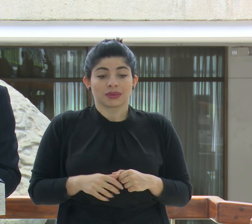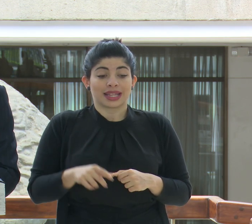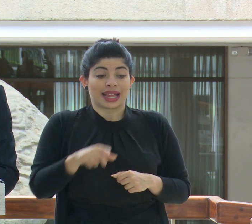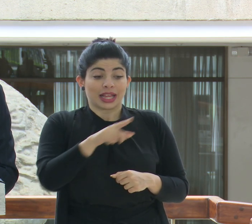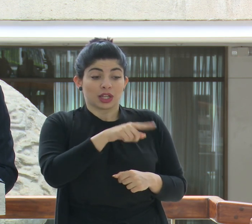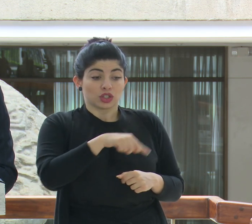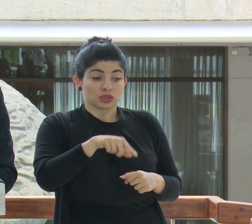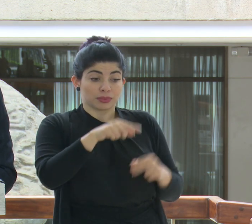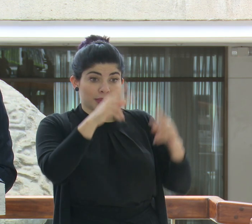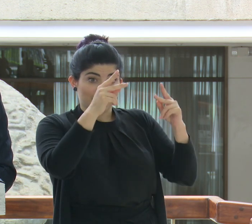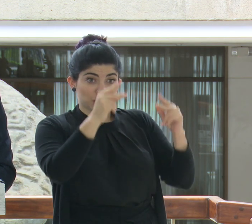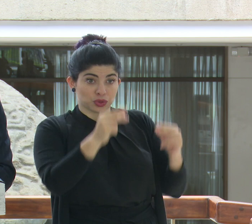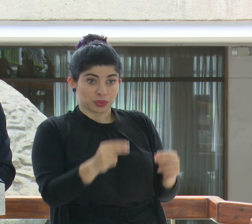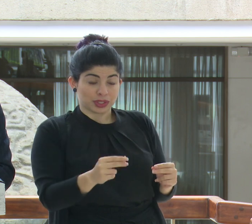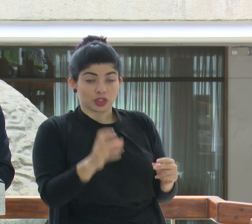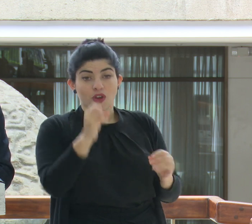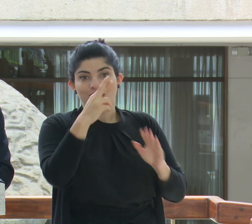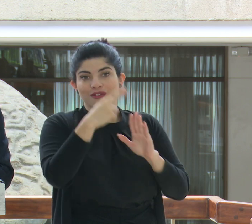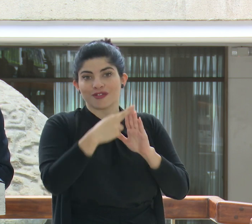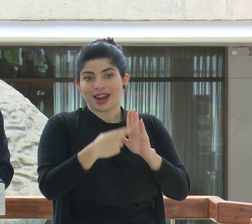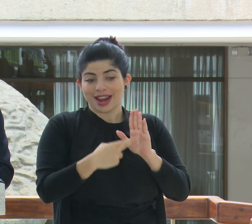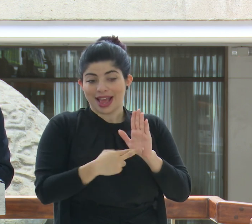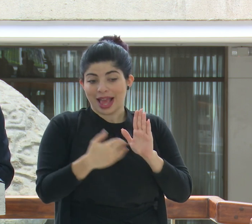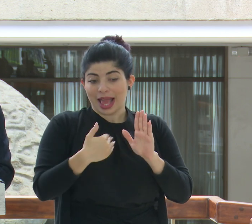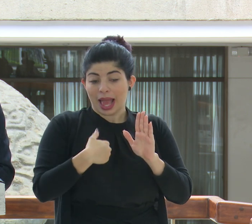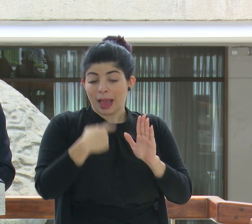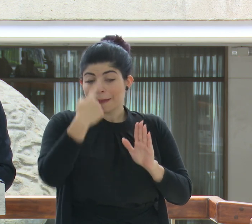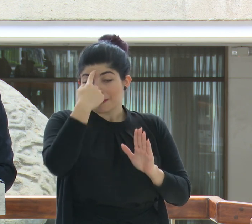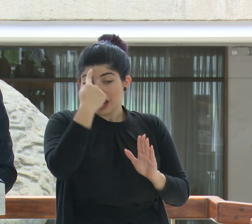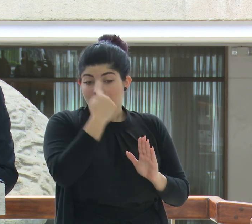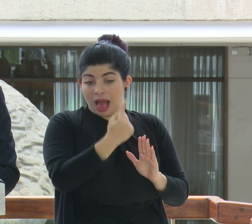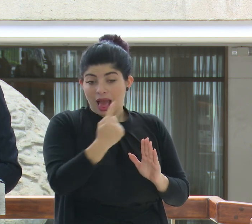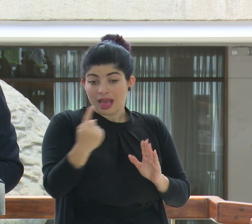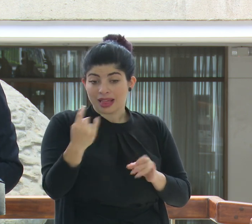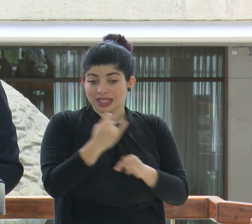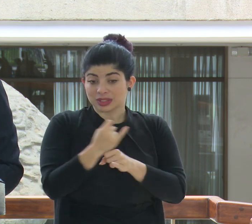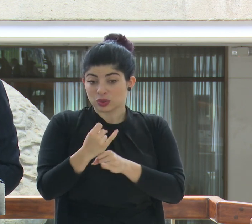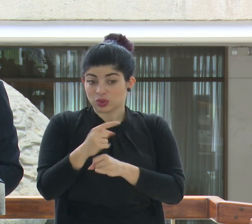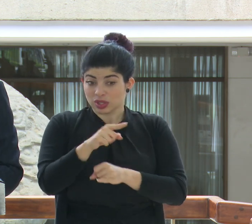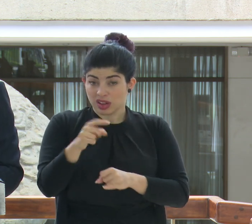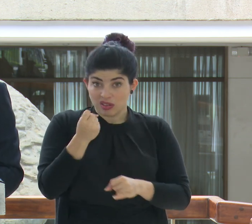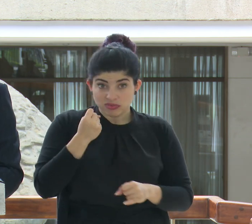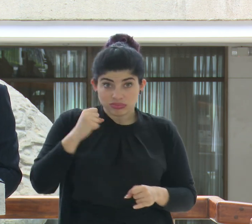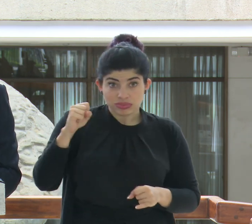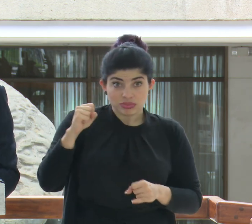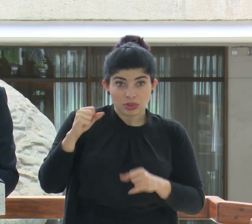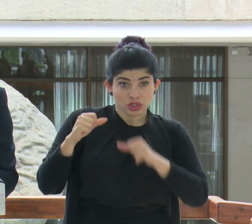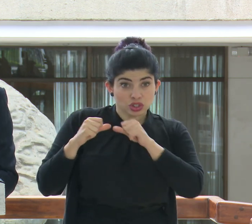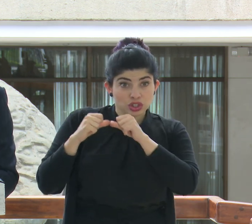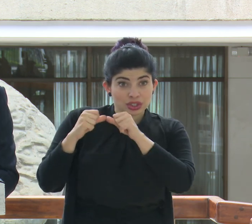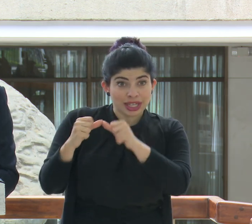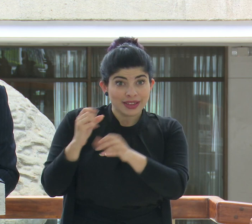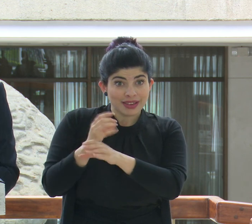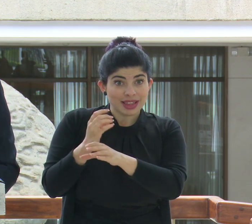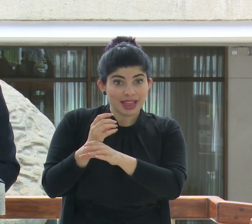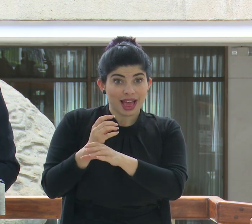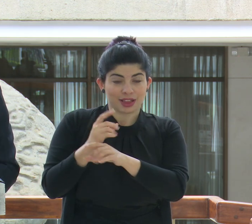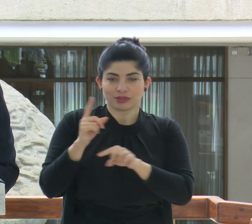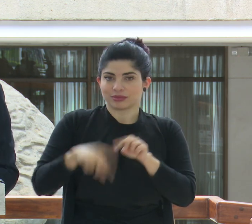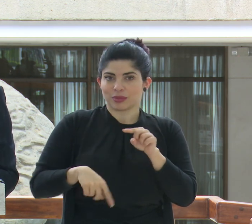esos presupuestos o las reglas que tengamos para esas instituciones no respeten la sostenibilidad. Y aunque parezca